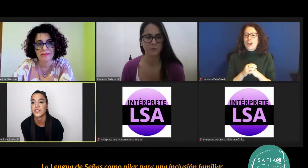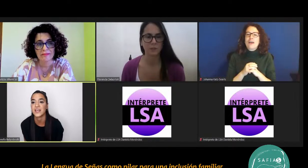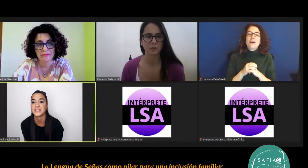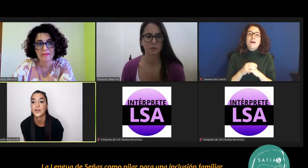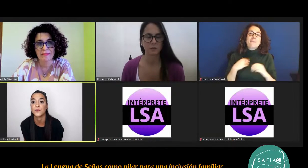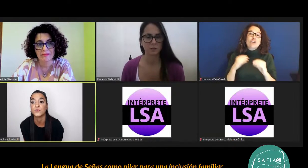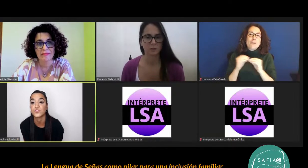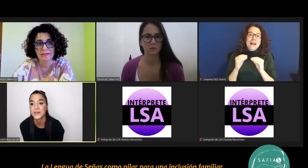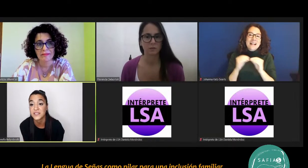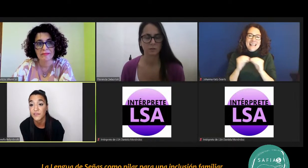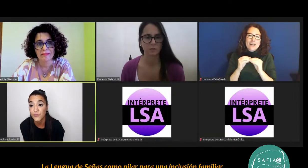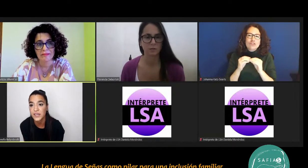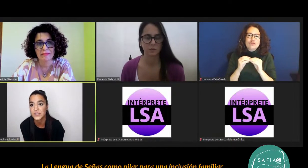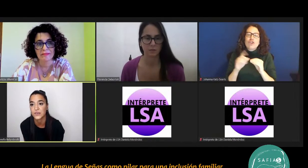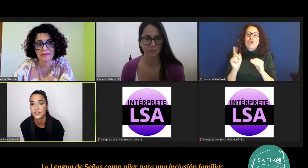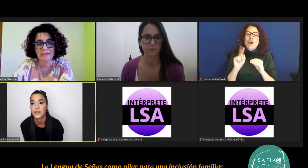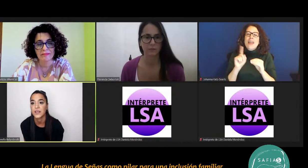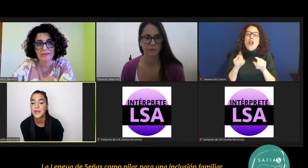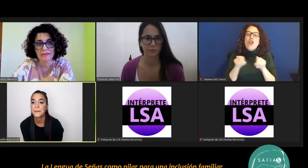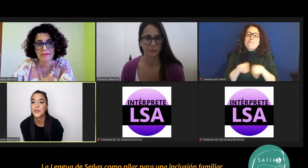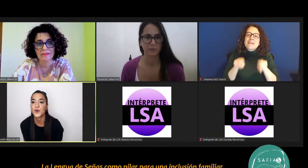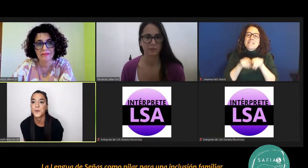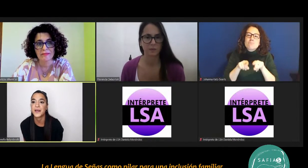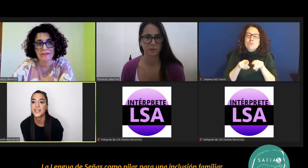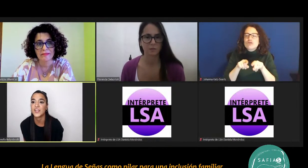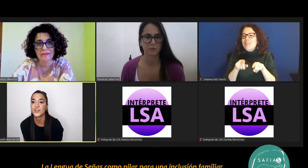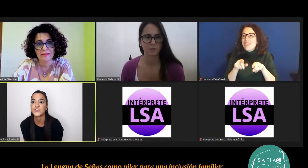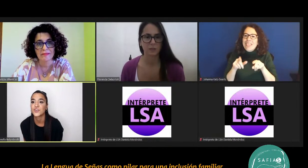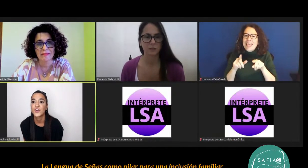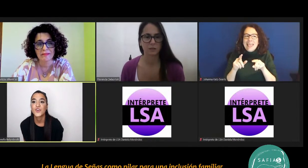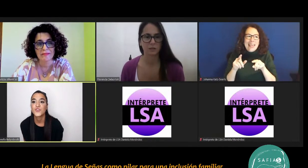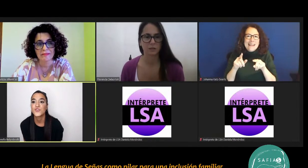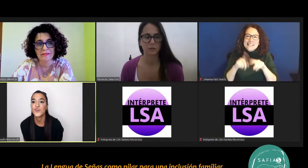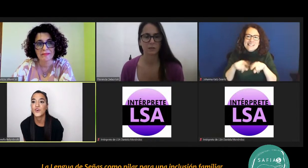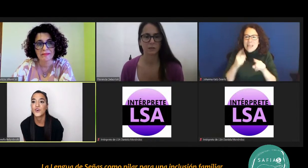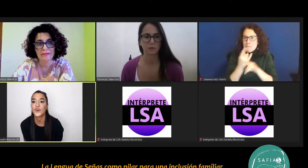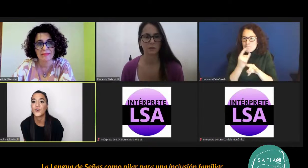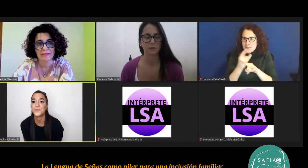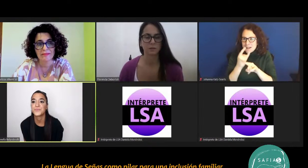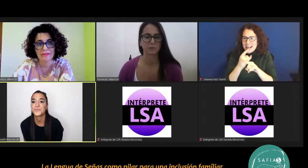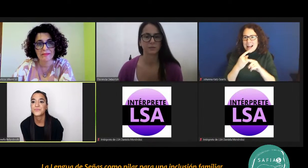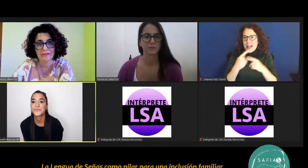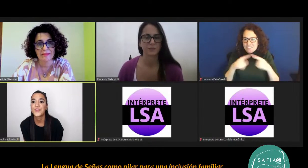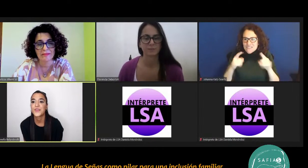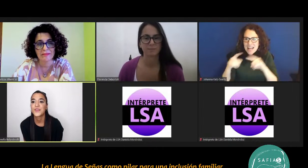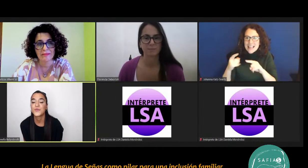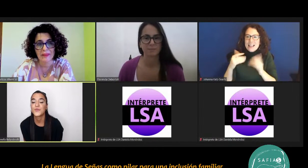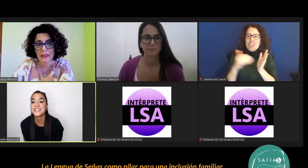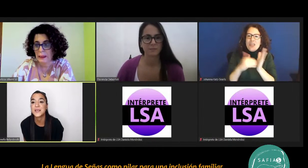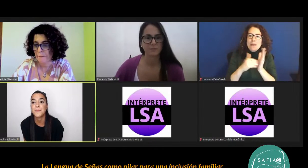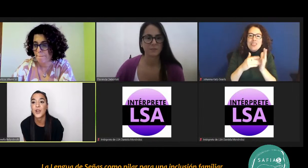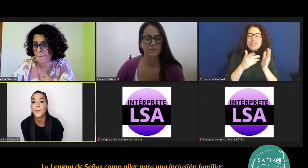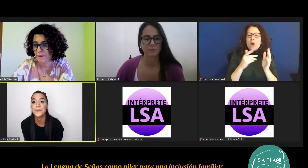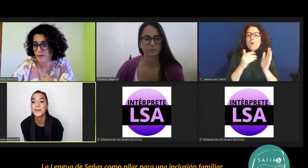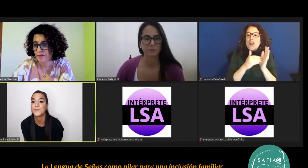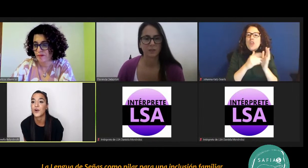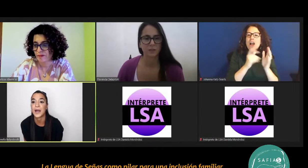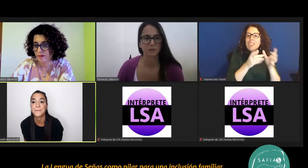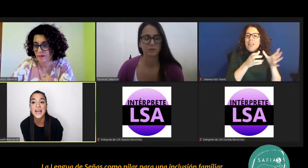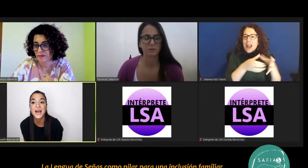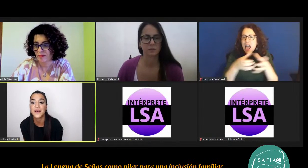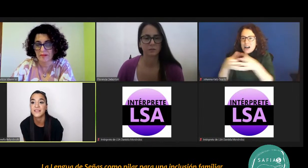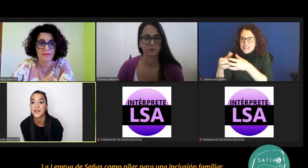compañeros, tenía que hacer mucho más esfuerzo. Mis compañeros no eran siempre los